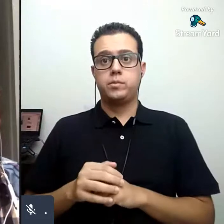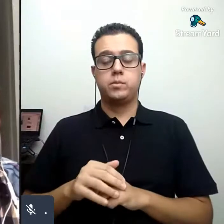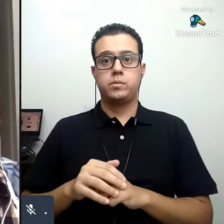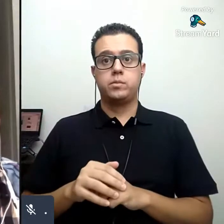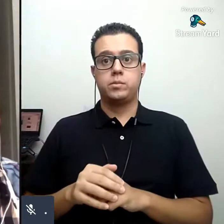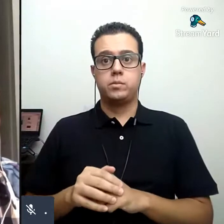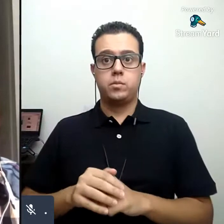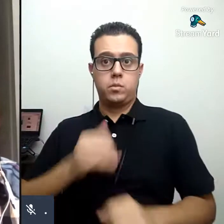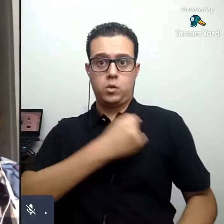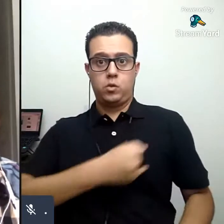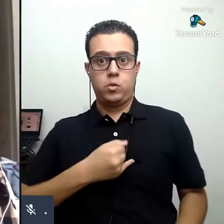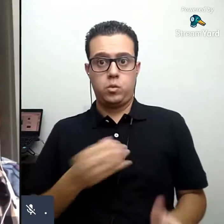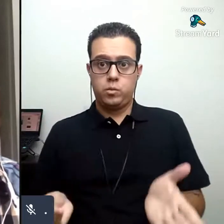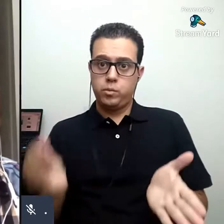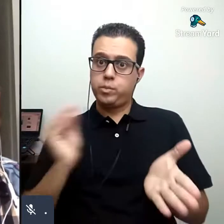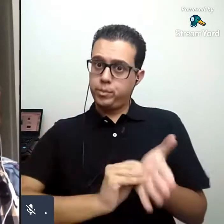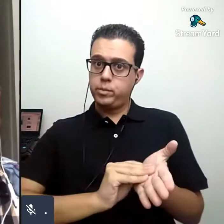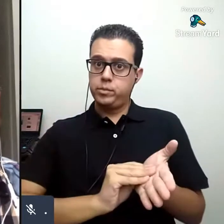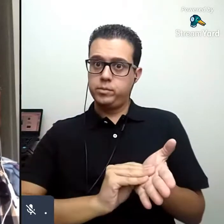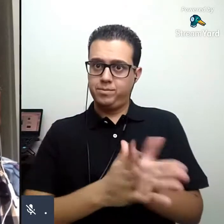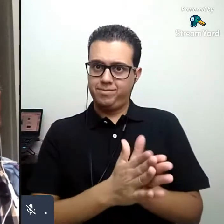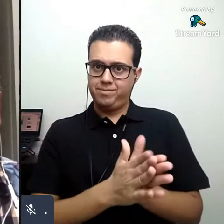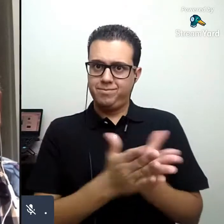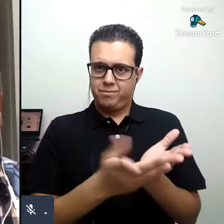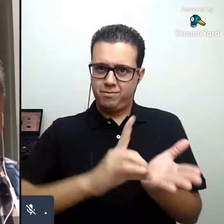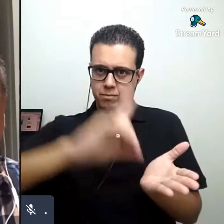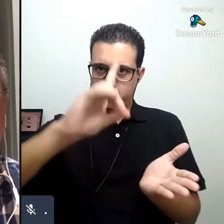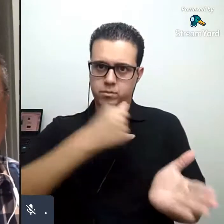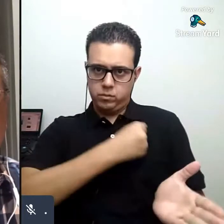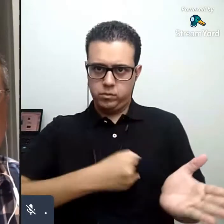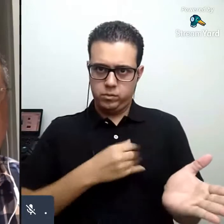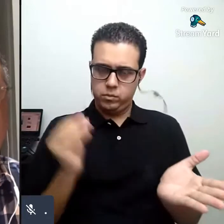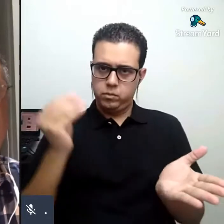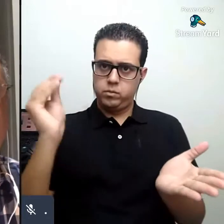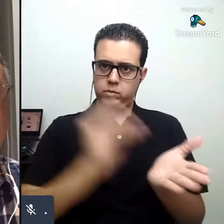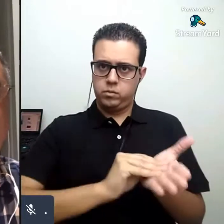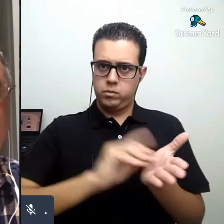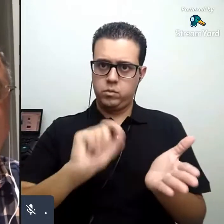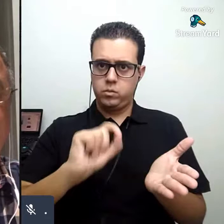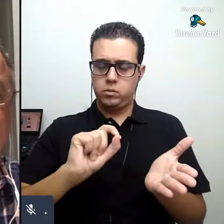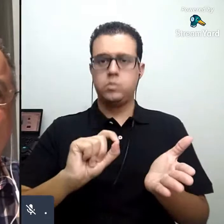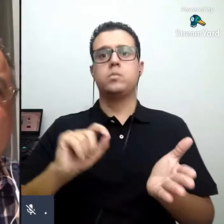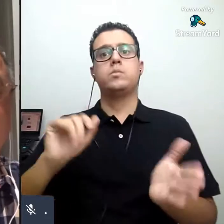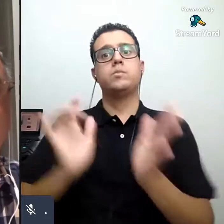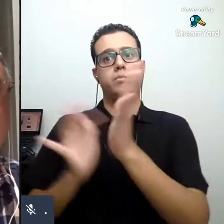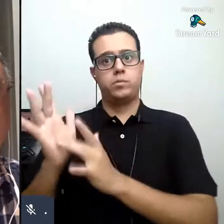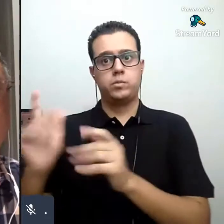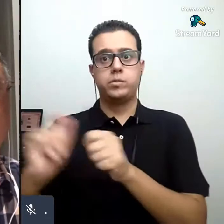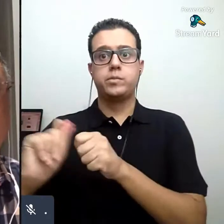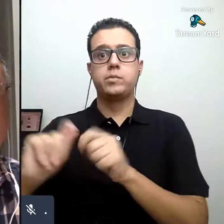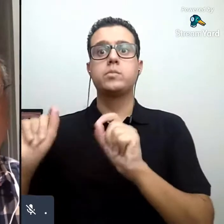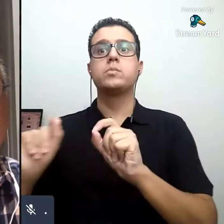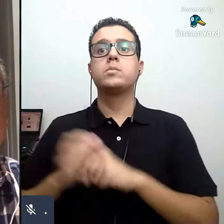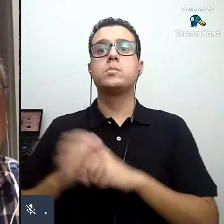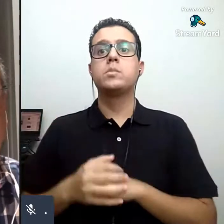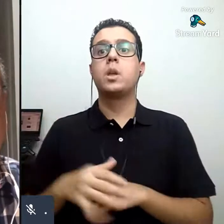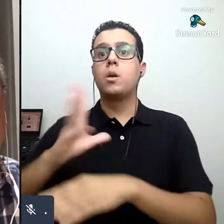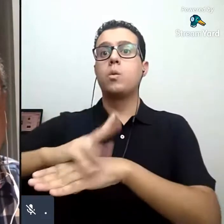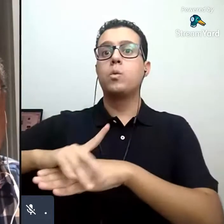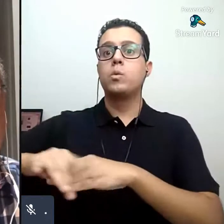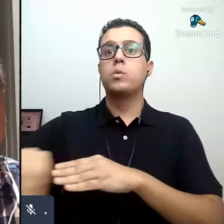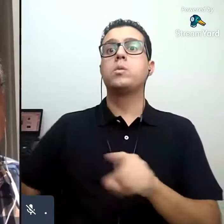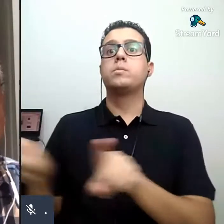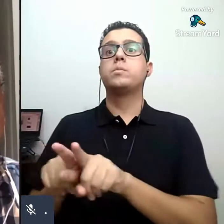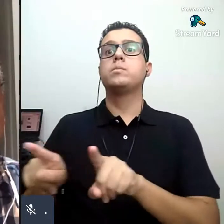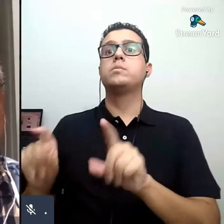seu evangelho, um sinal feito por Jesus, que é a cura de talvez